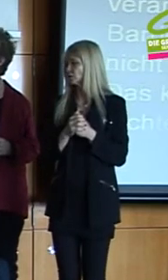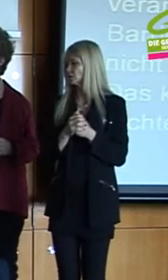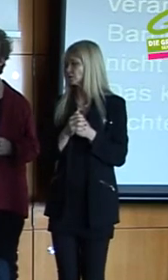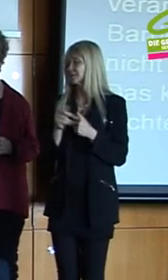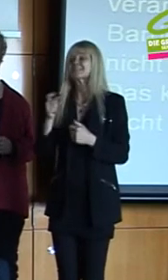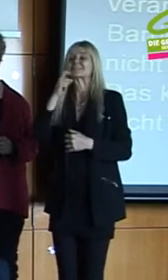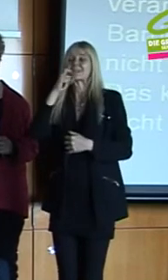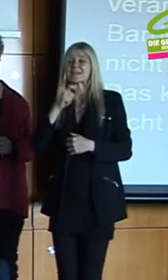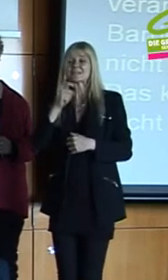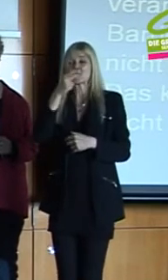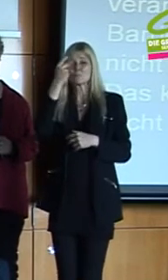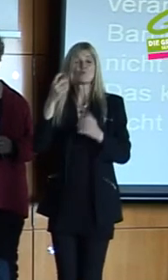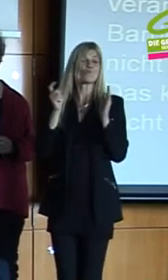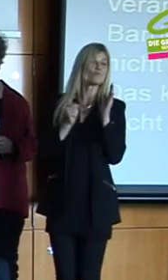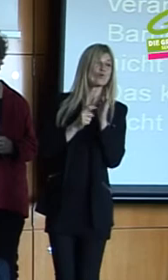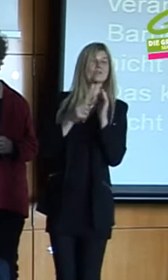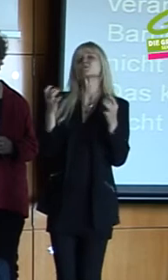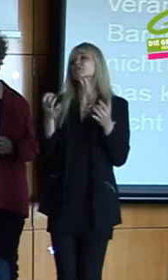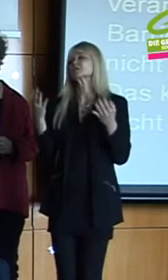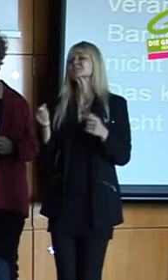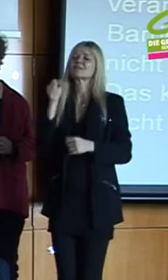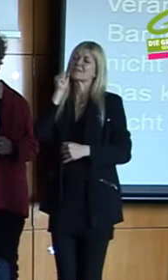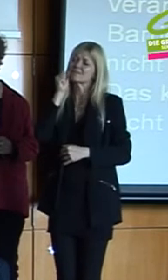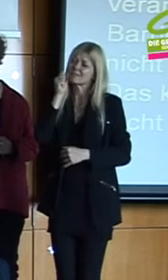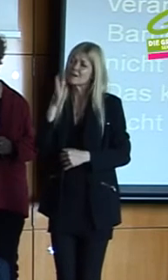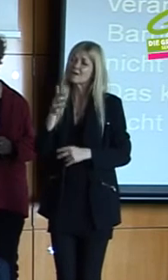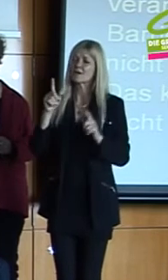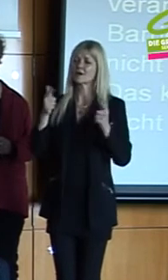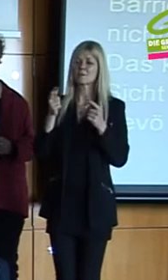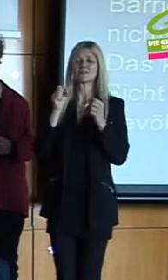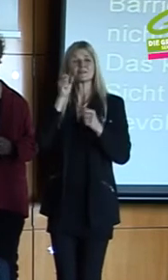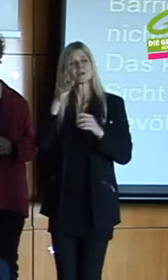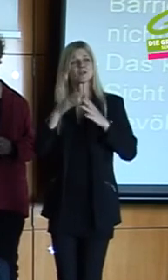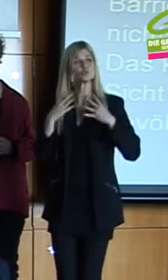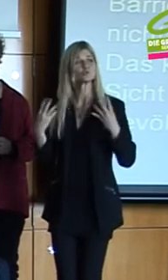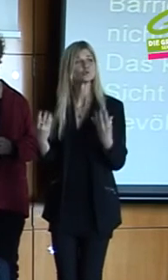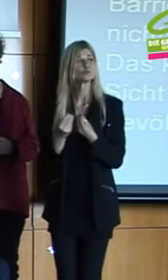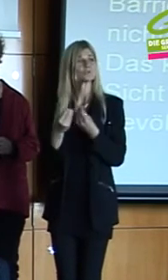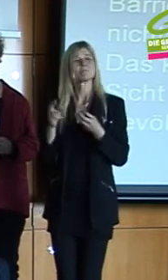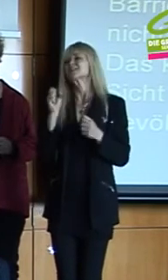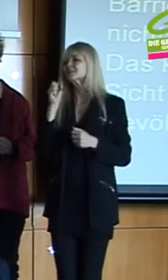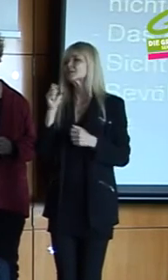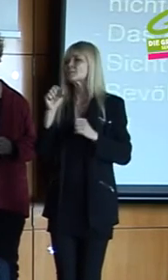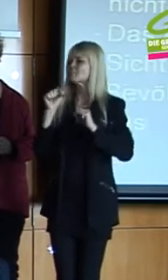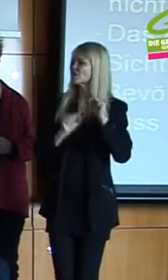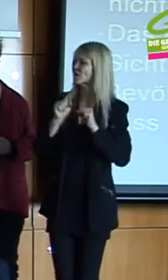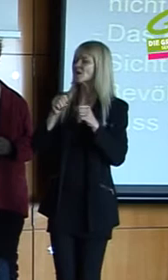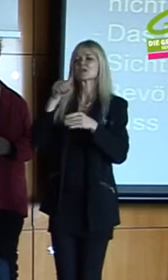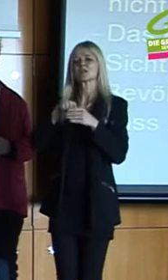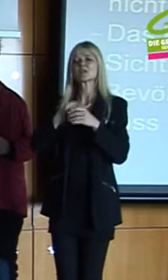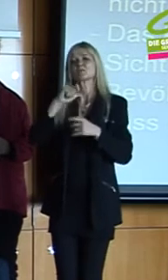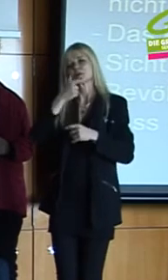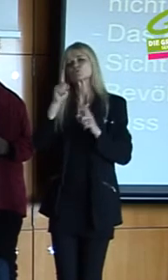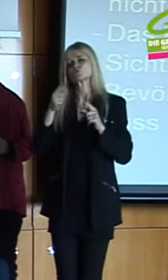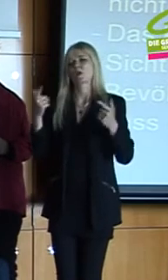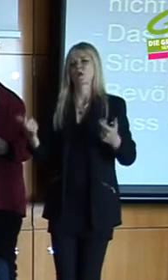Anforderung stelle, dass man einfach das tägliche Leben, das tägliche Miteinander und die Beweglichkeit auch im Alter etwas leichter